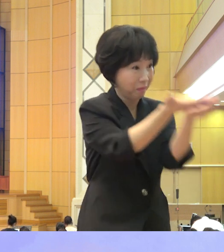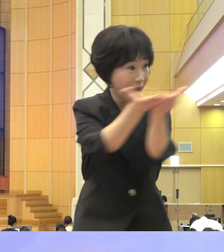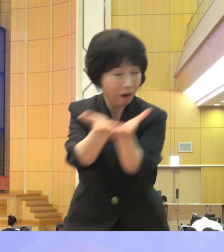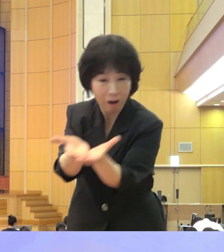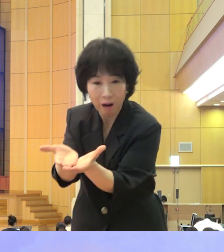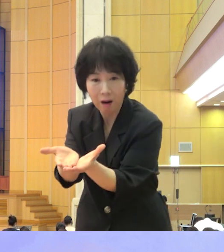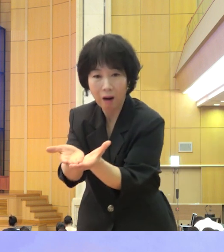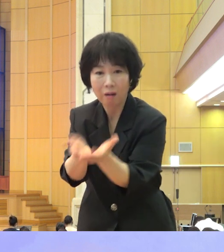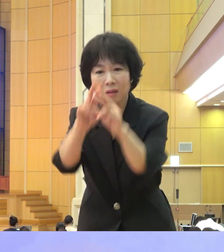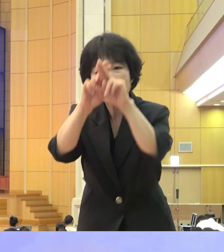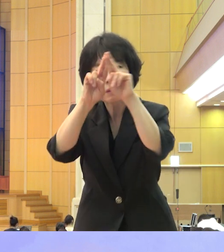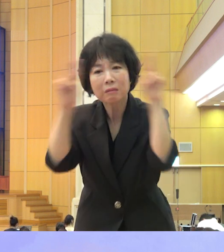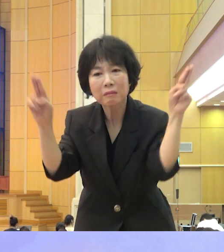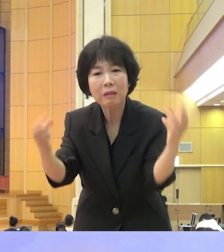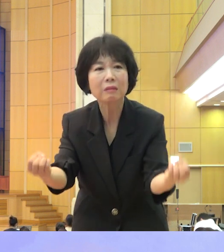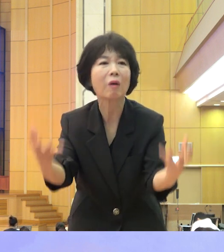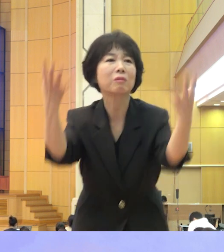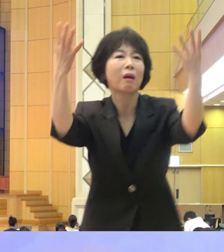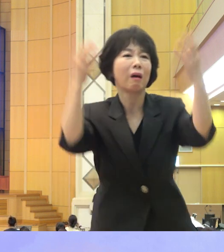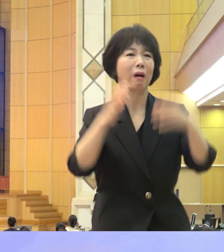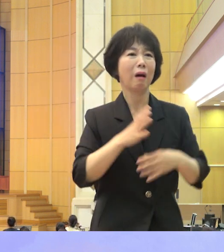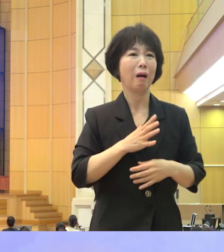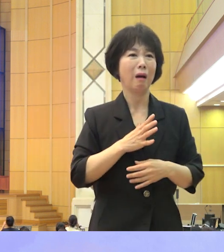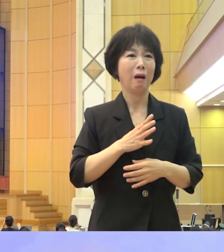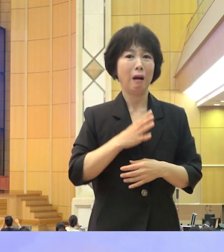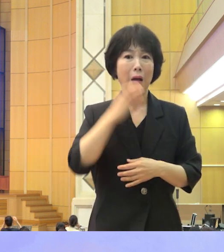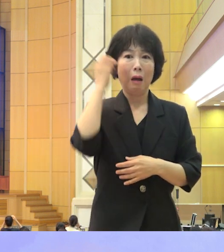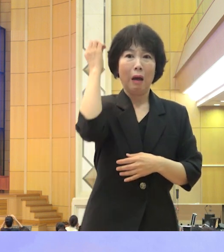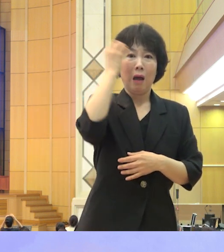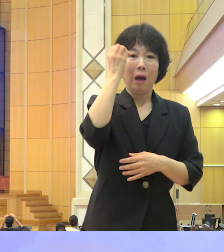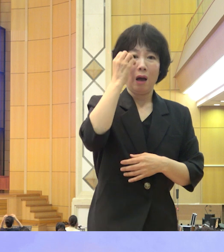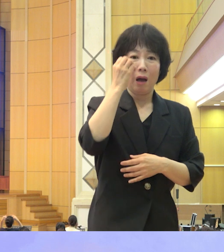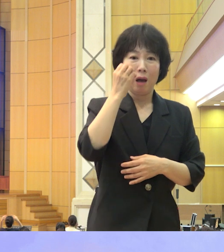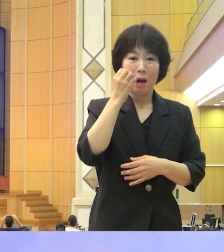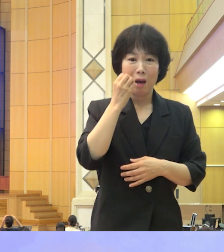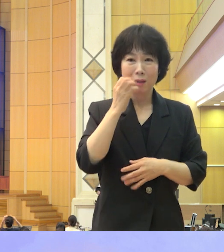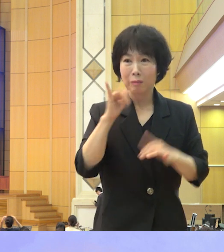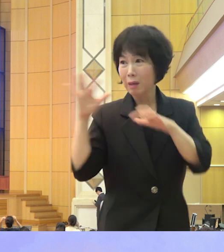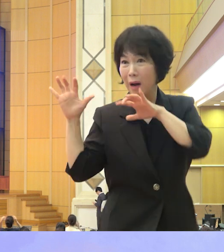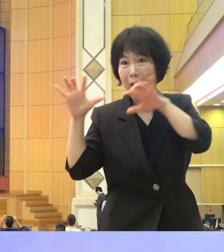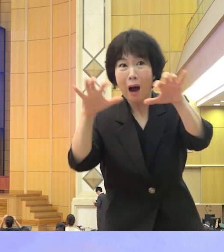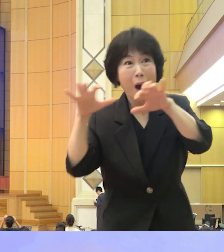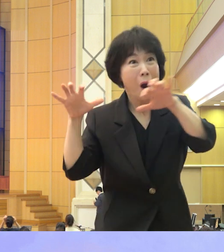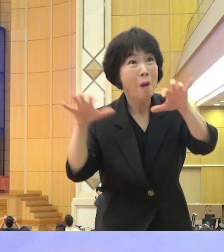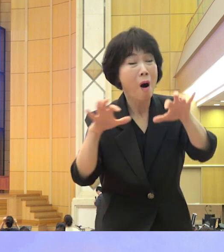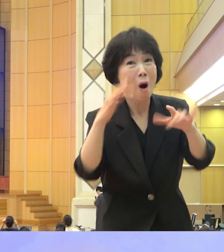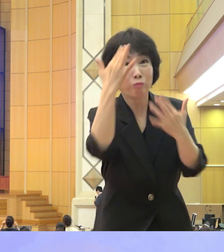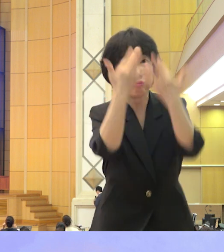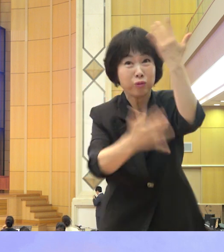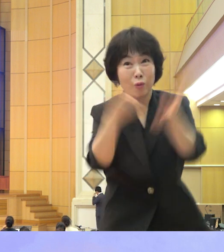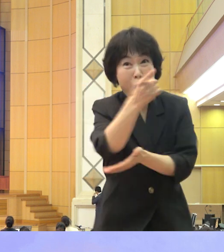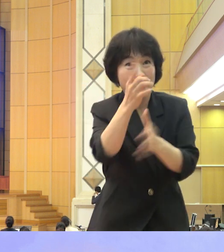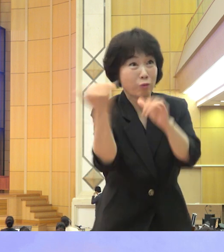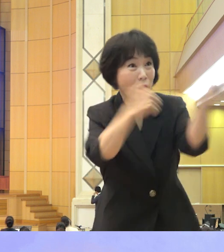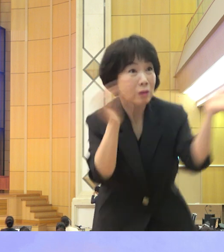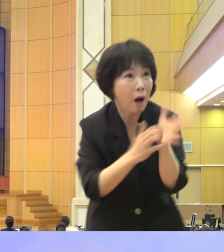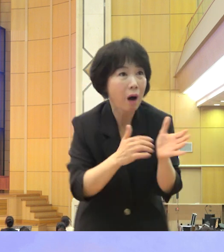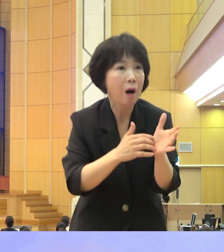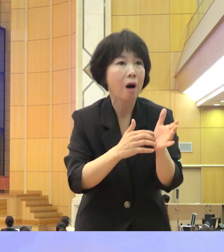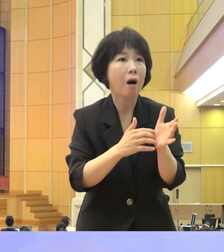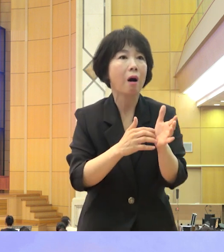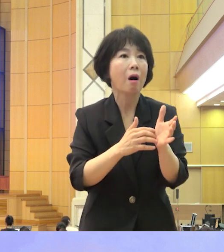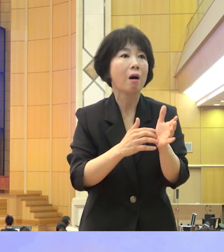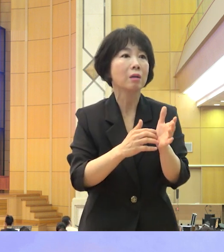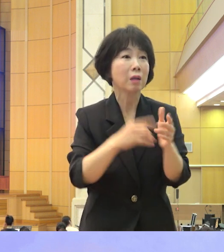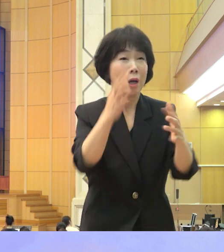차려놓고 그랬거든요. 근데 그 집에 다 예수 안 믿는데 요 소방관이 예수를